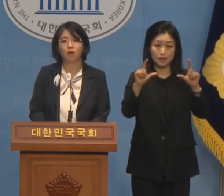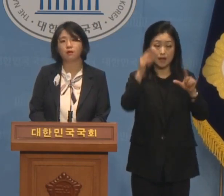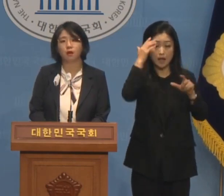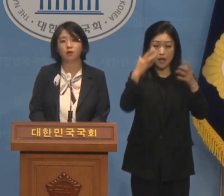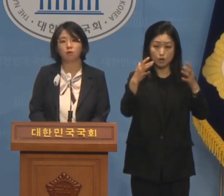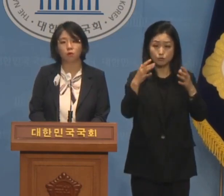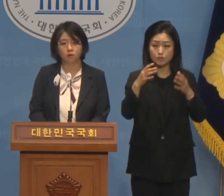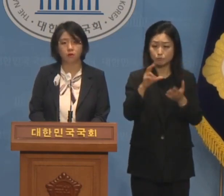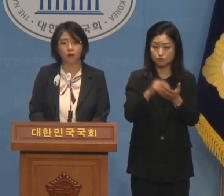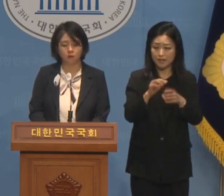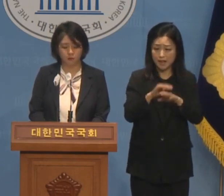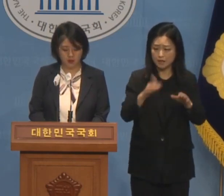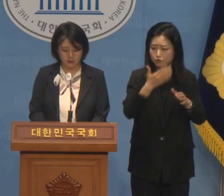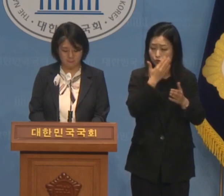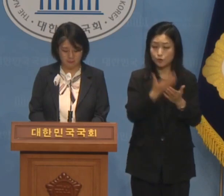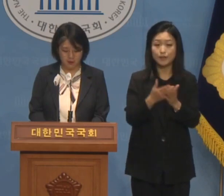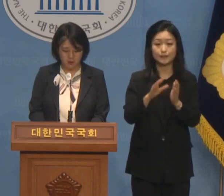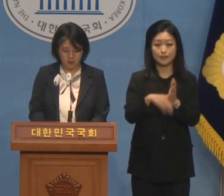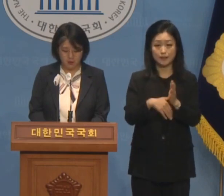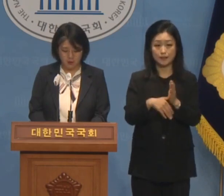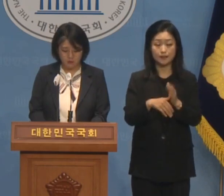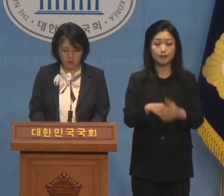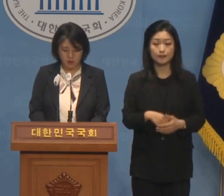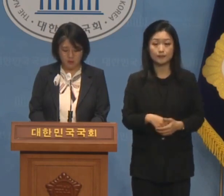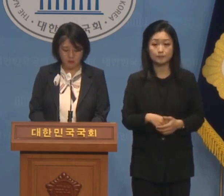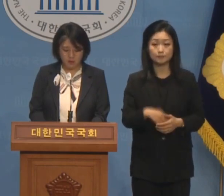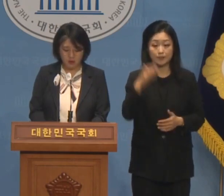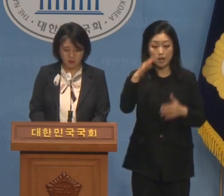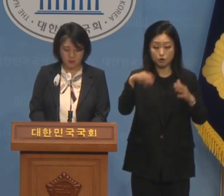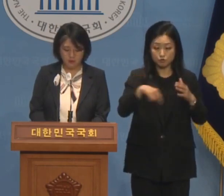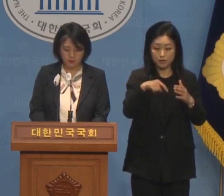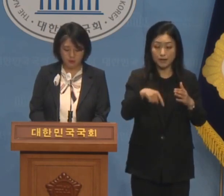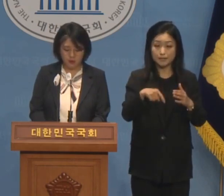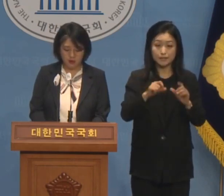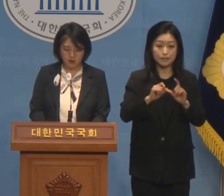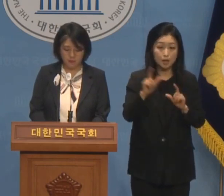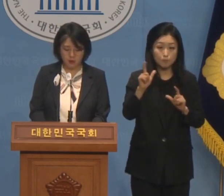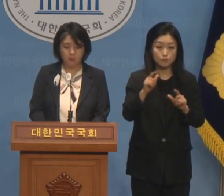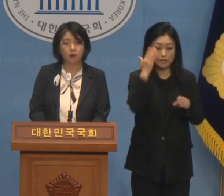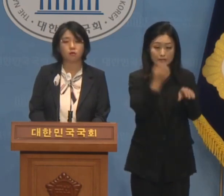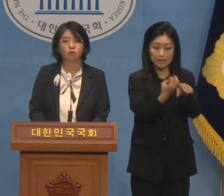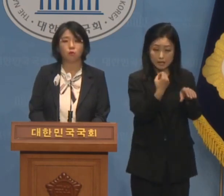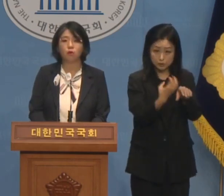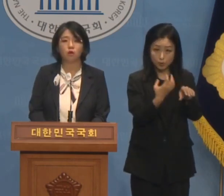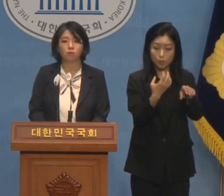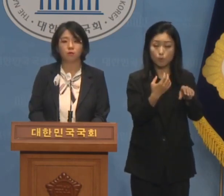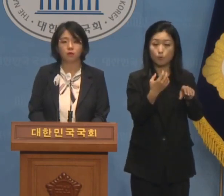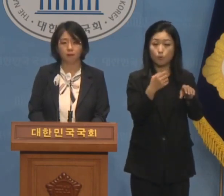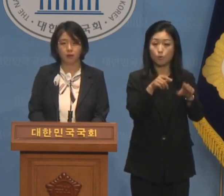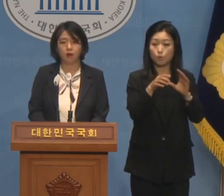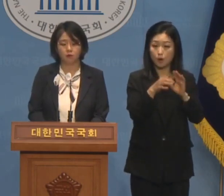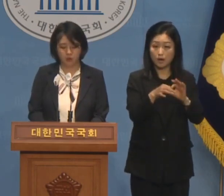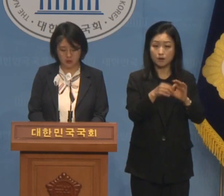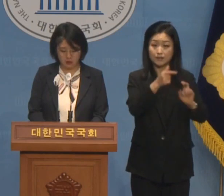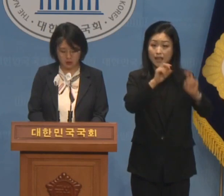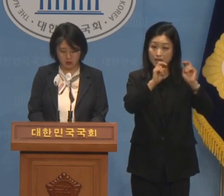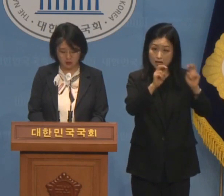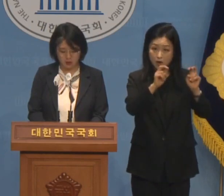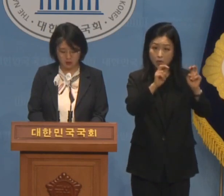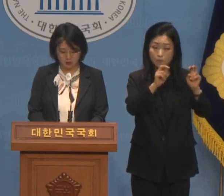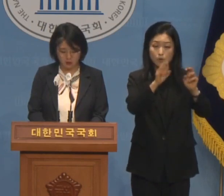대한민국이 대응할 골든타임입니다. 국내 대부분의 탄소 배출을 대기업과 발전 공기업들이 담당하고